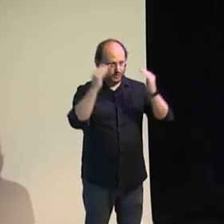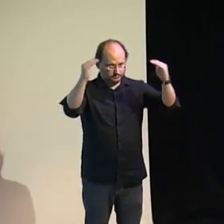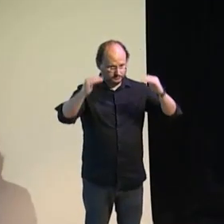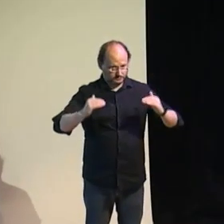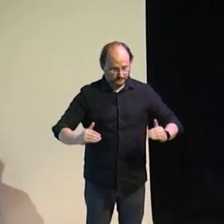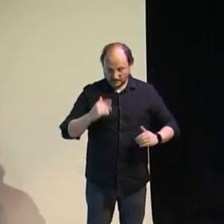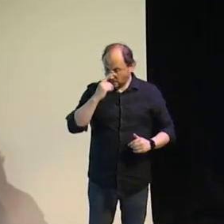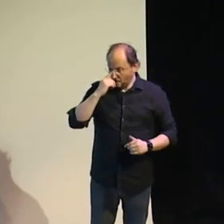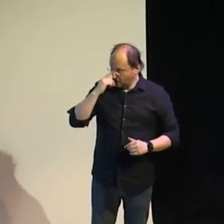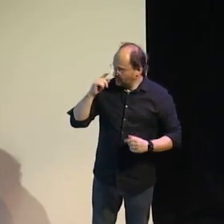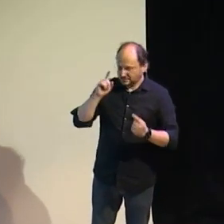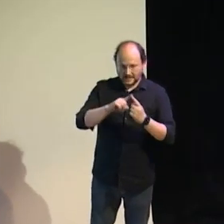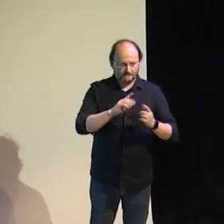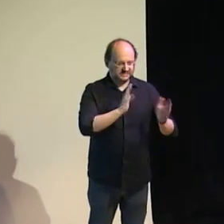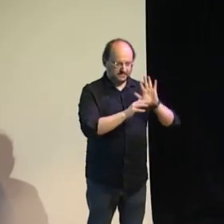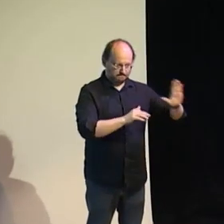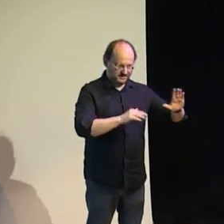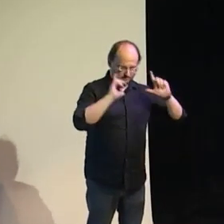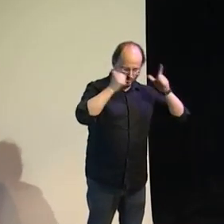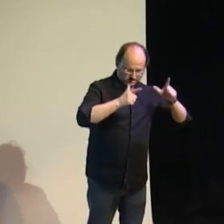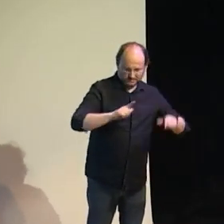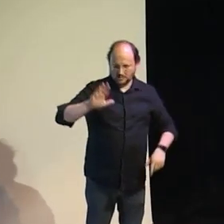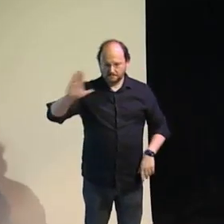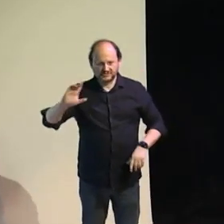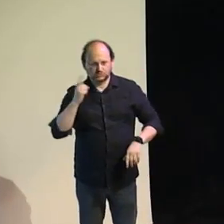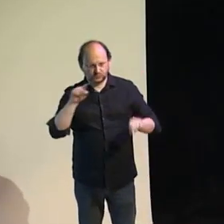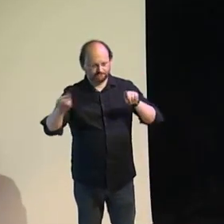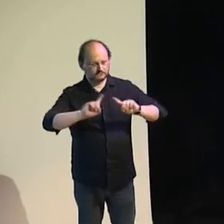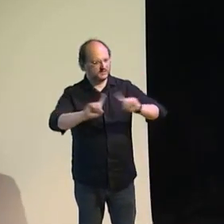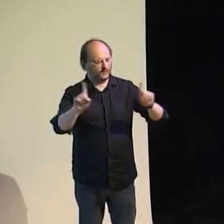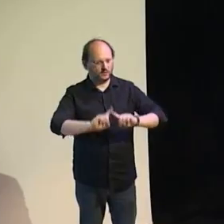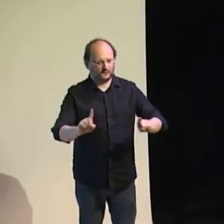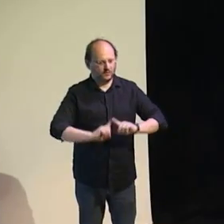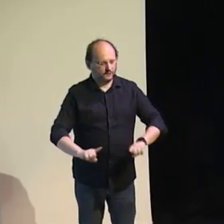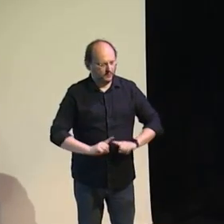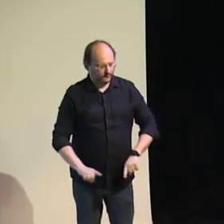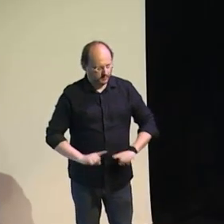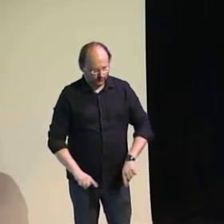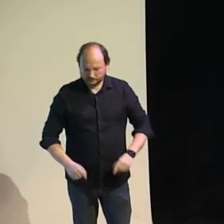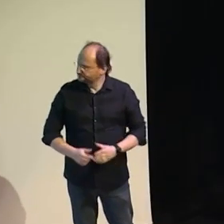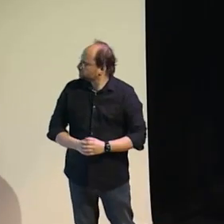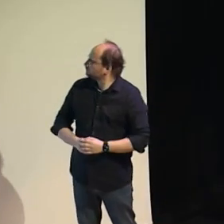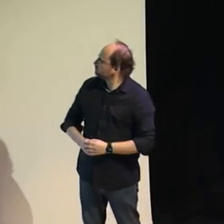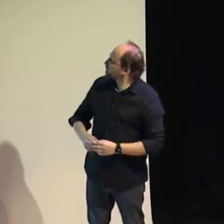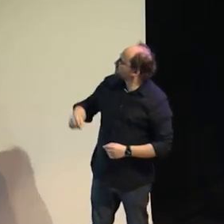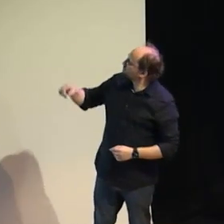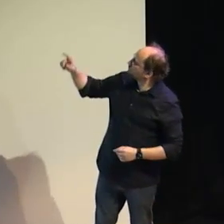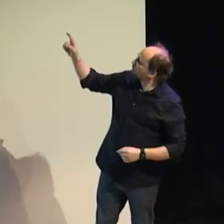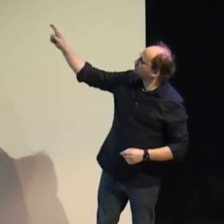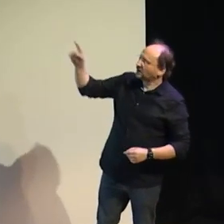Mais ce que ça vous représente, c'est justement les signes monastiques et les différences avec les signes qu'on fait en langue